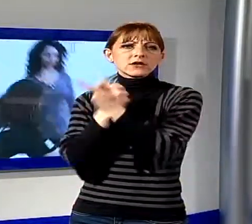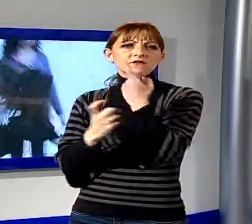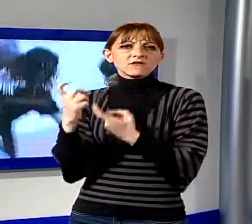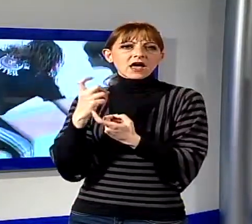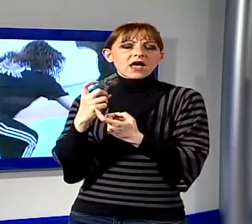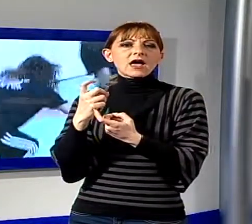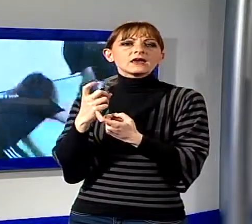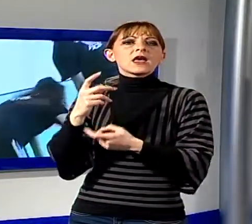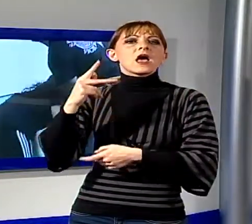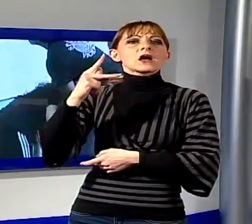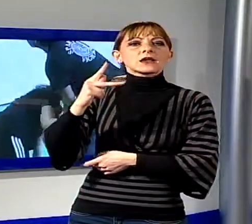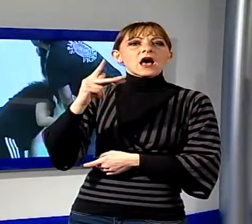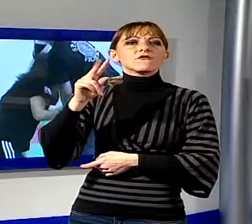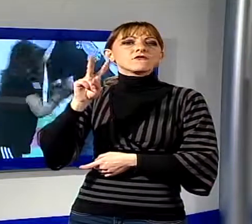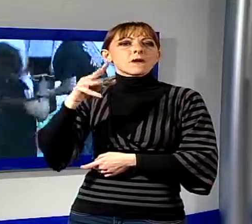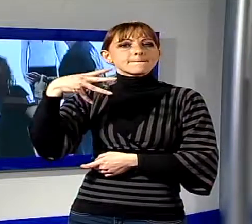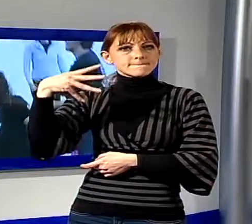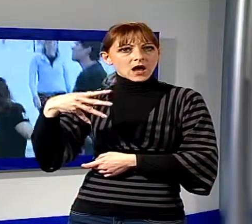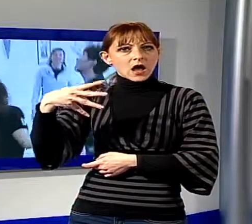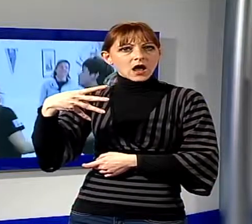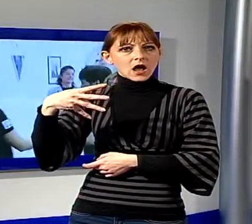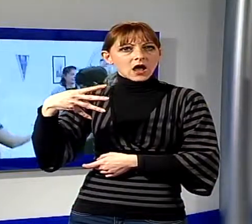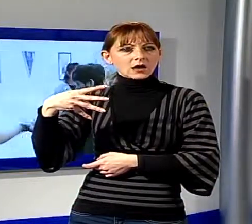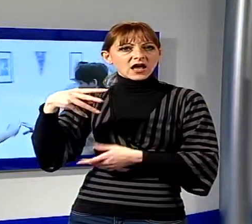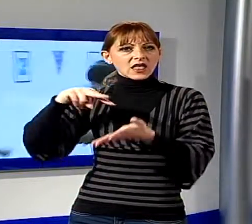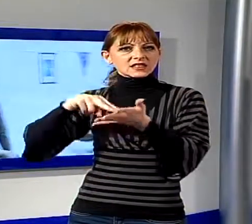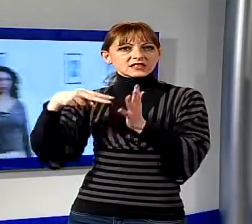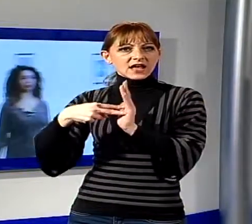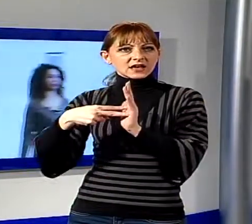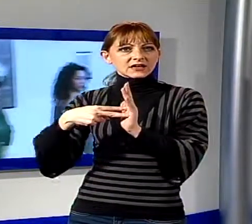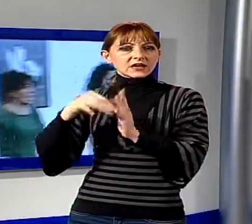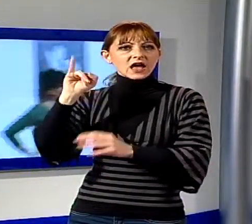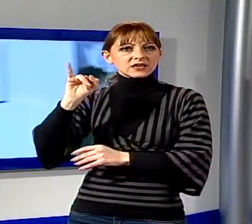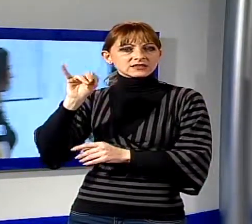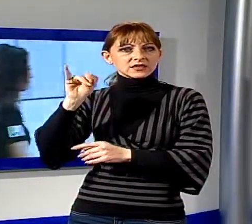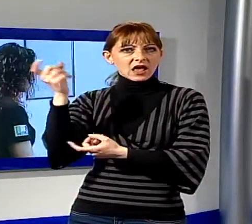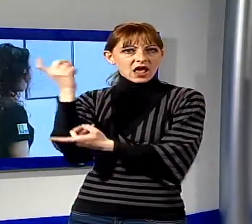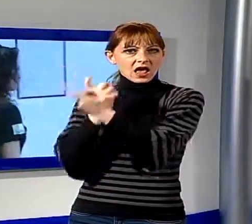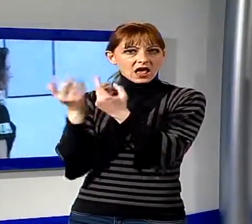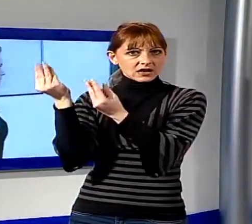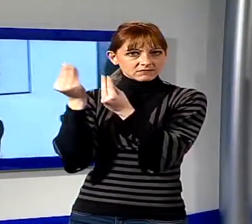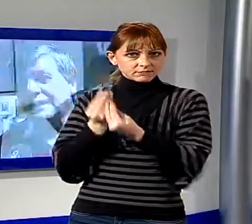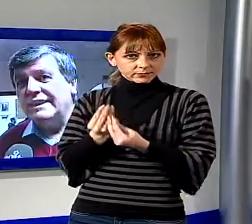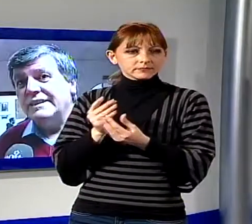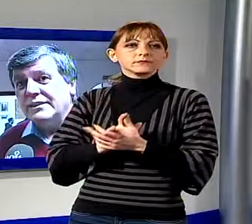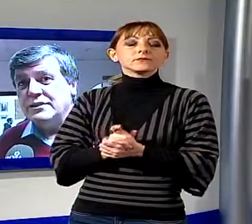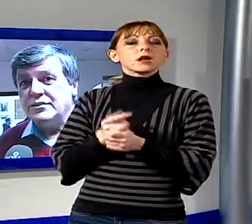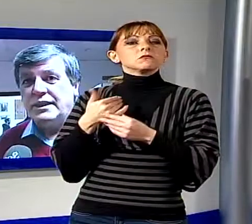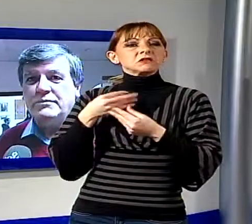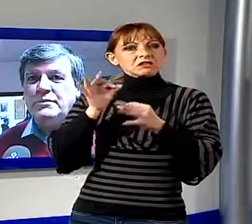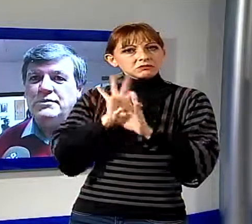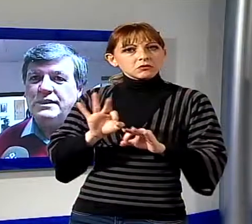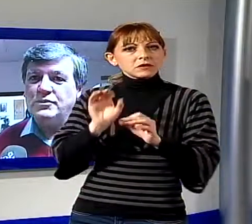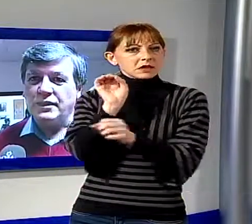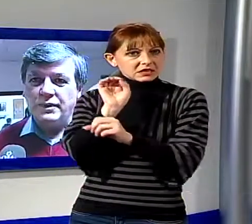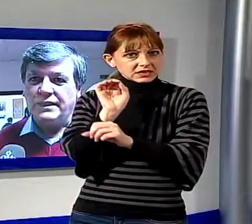dell'esercito israeliano, è messa a disposizione a tutte le signore che gratuitamente sono venute e nello stesso